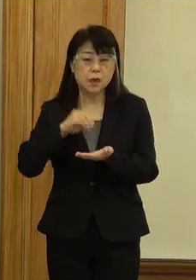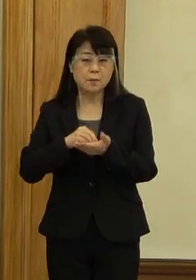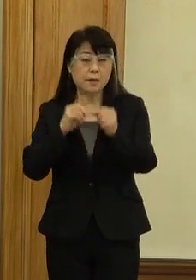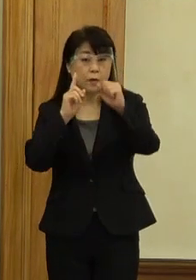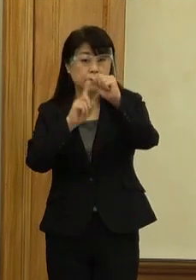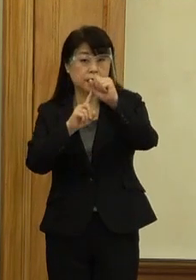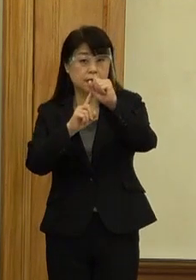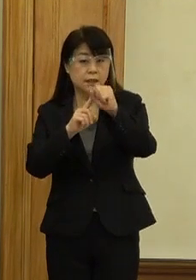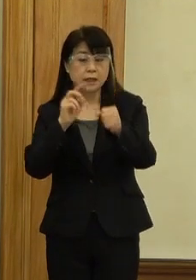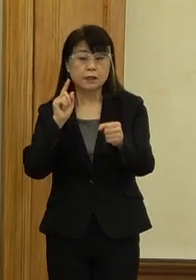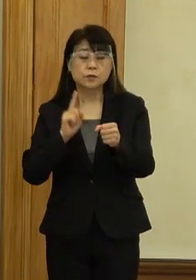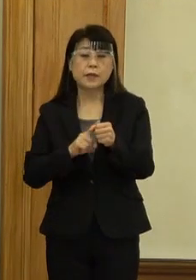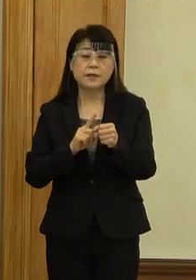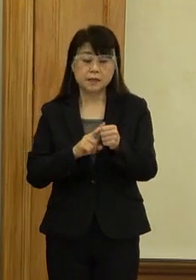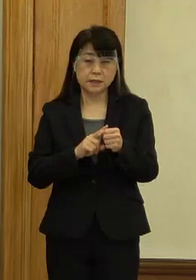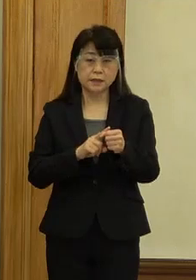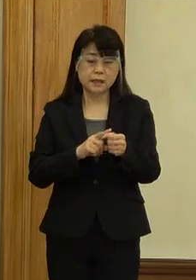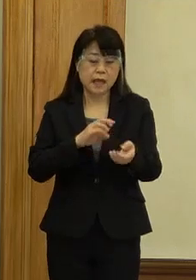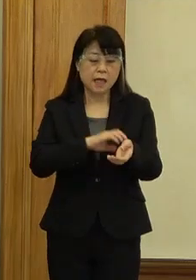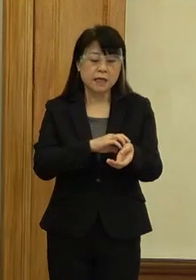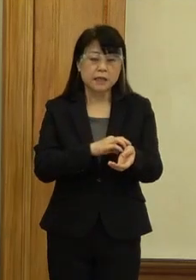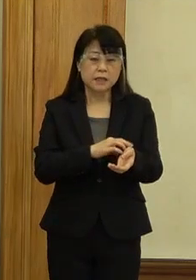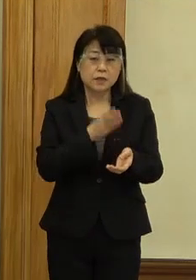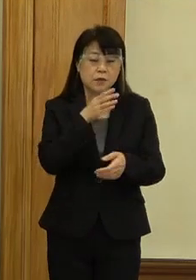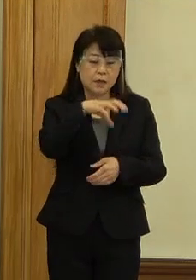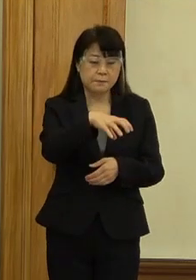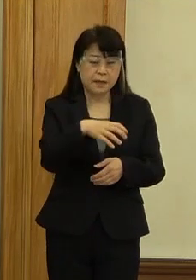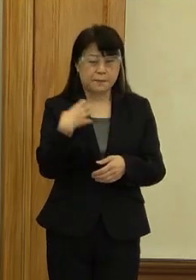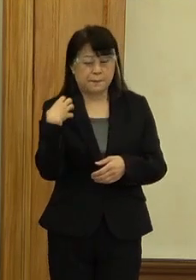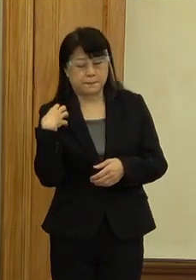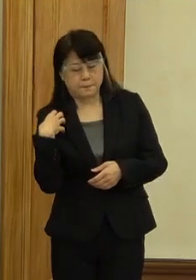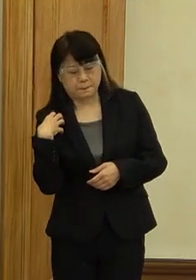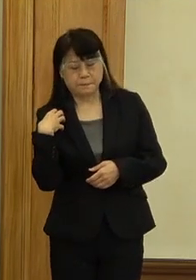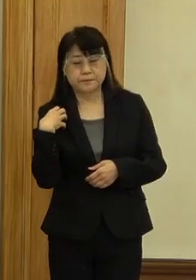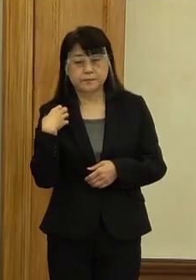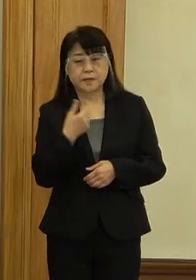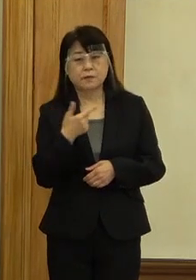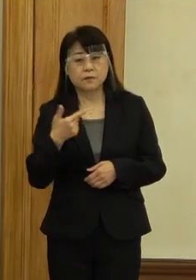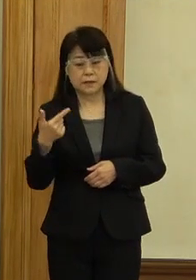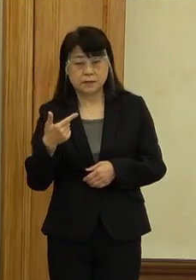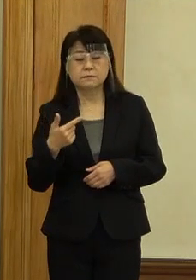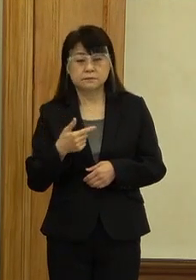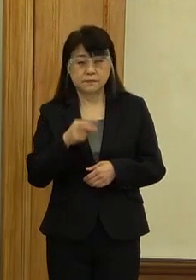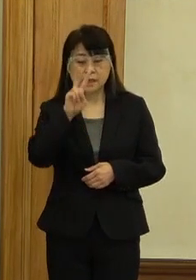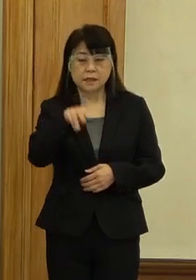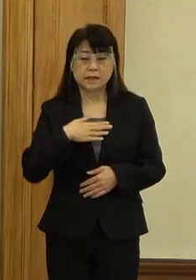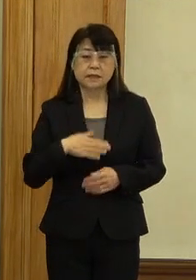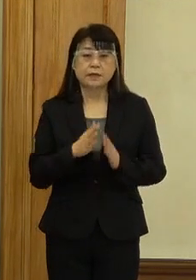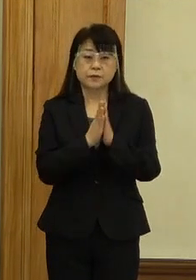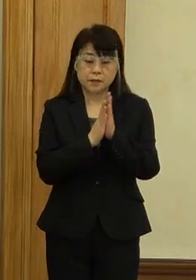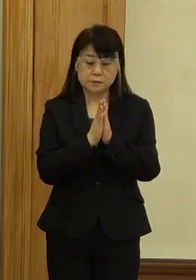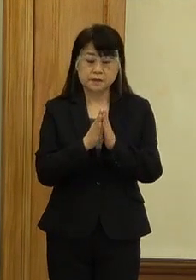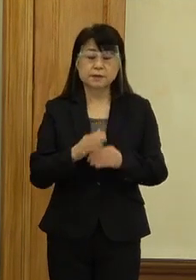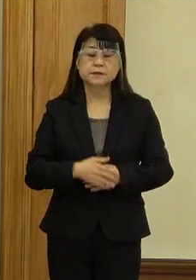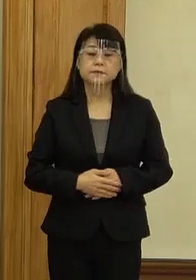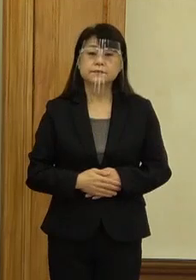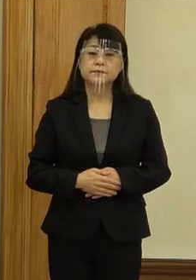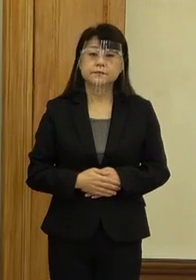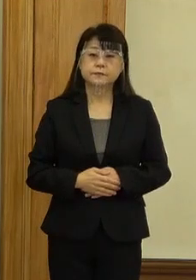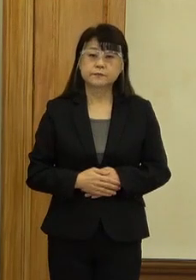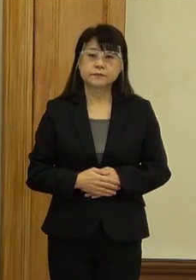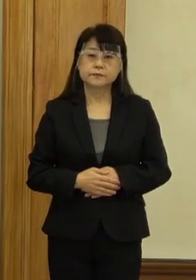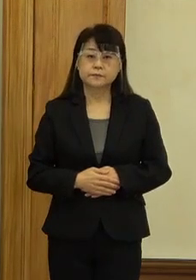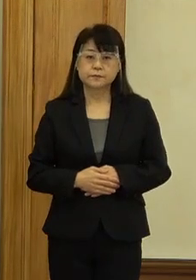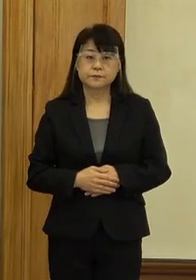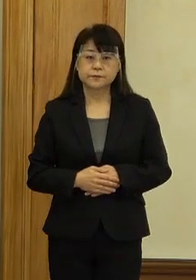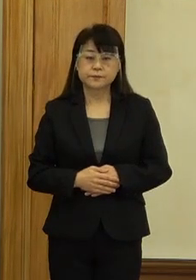検査のために医療現場に負担がかかってきています。何卒ご理解をお願いします。